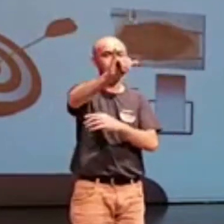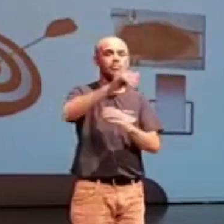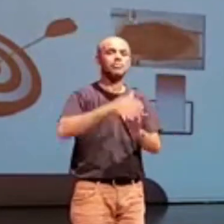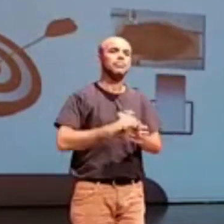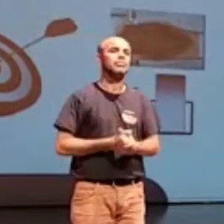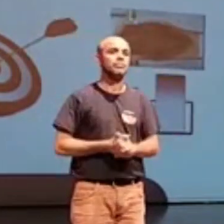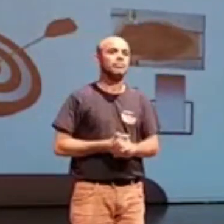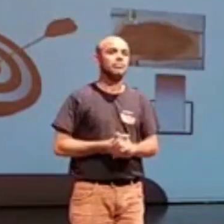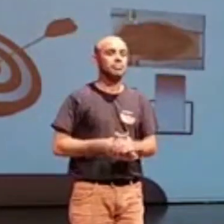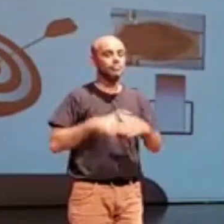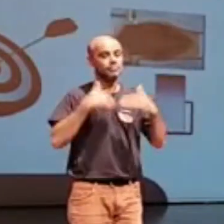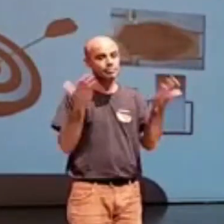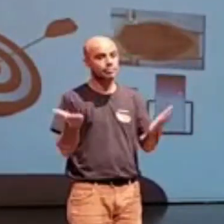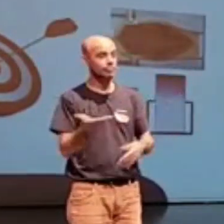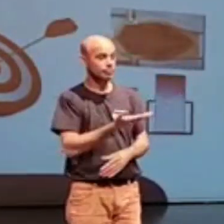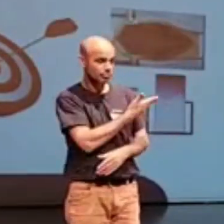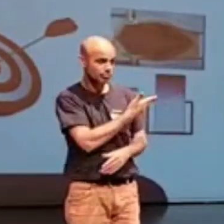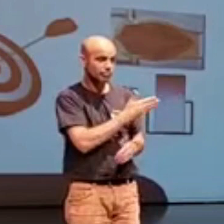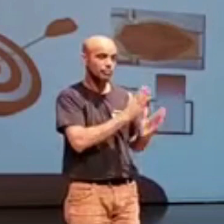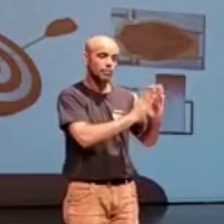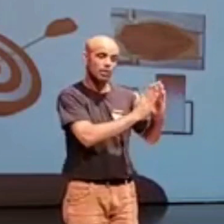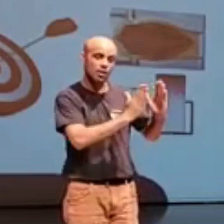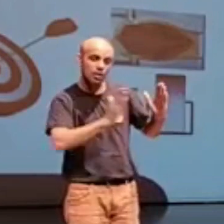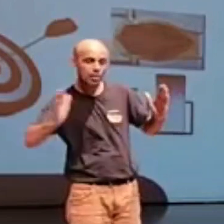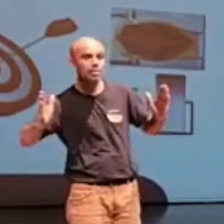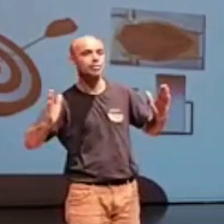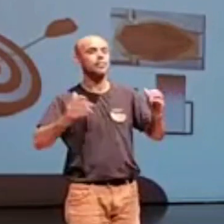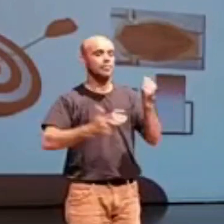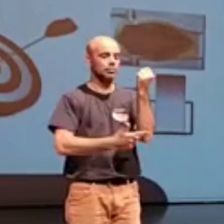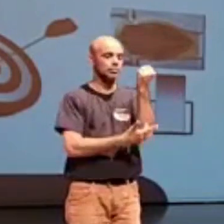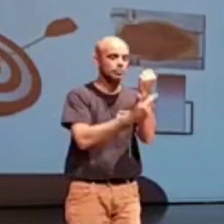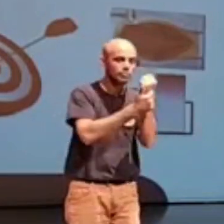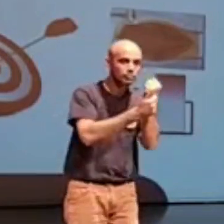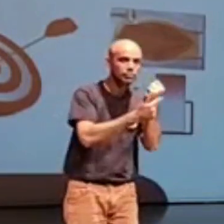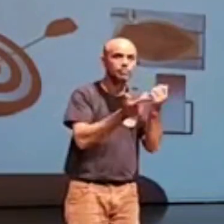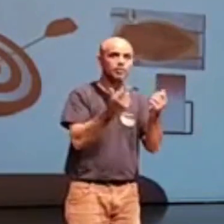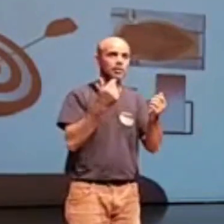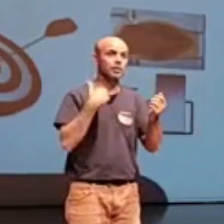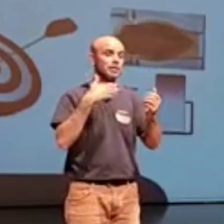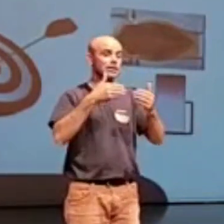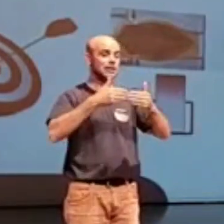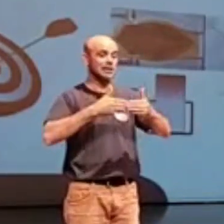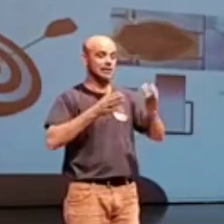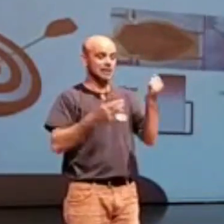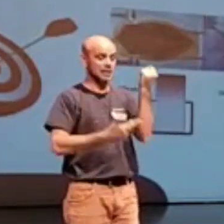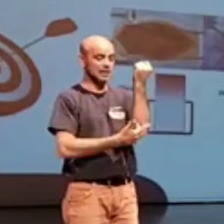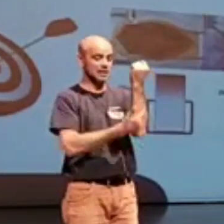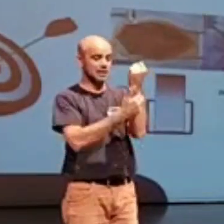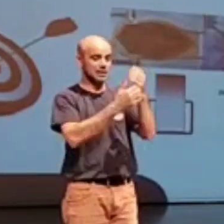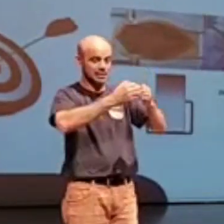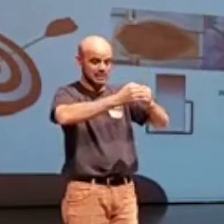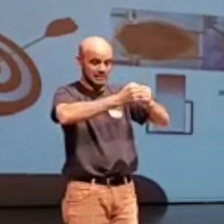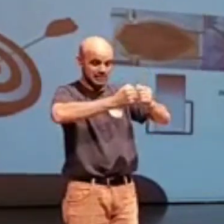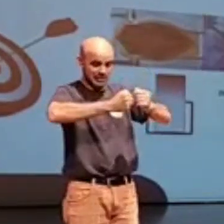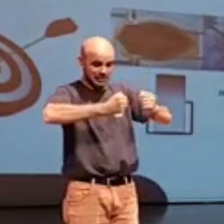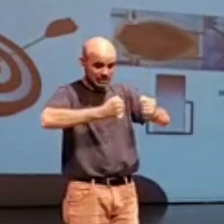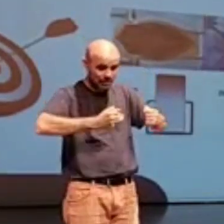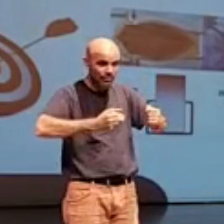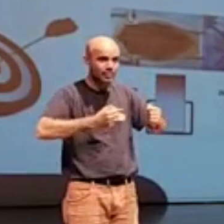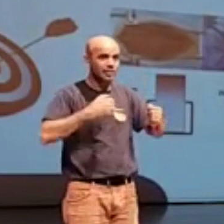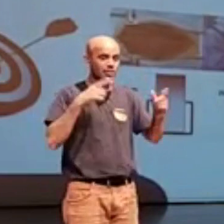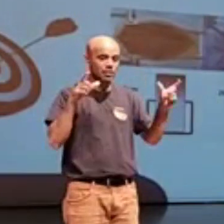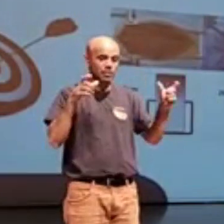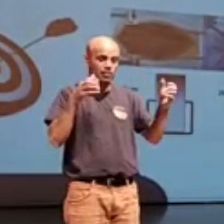E foi isso que aconteceu. Ao longo do tempo, a cirurgia ela era uma cirurgia realmente aberta, ela foi progredindo, nós